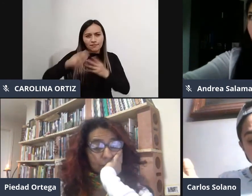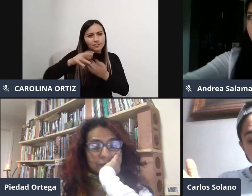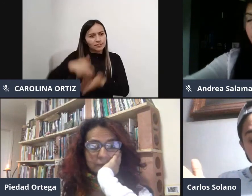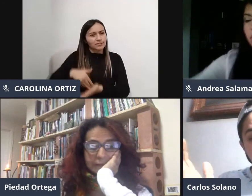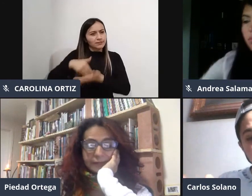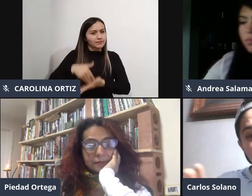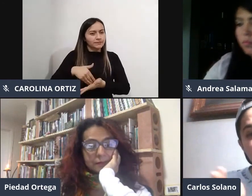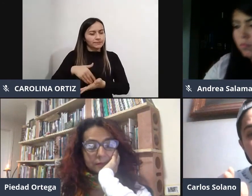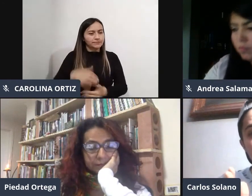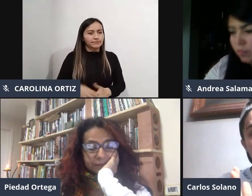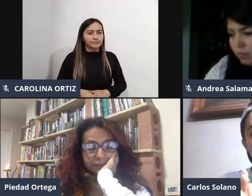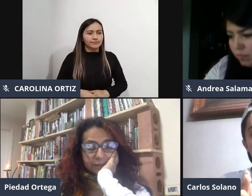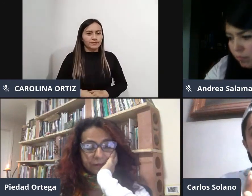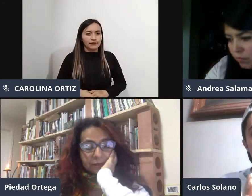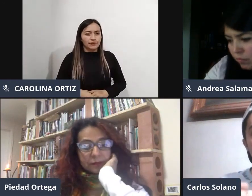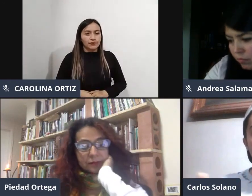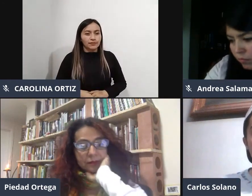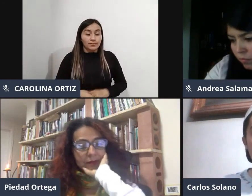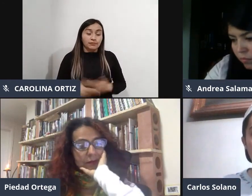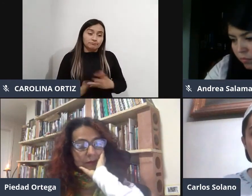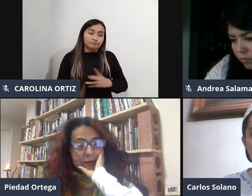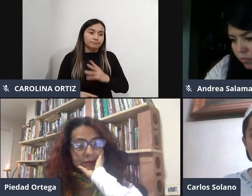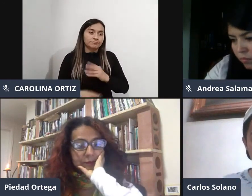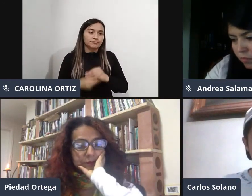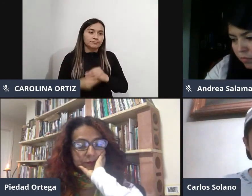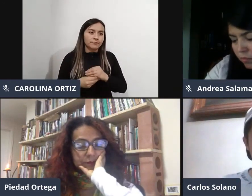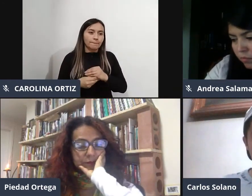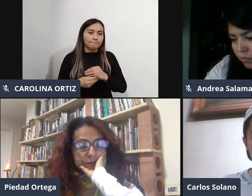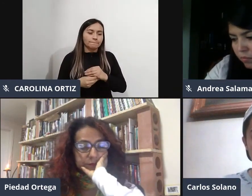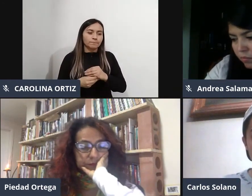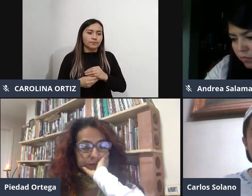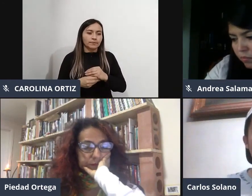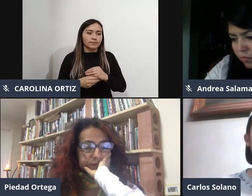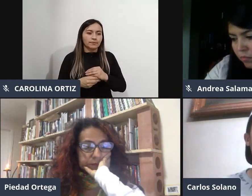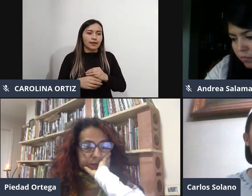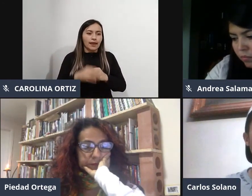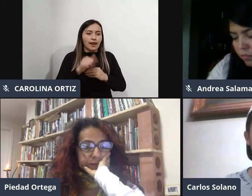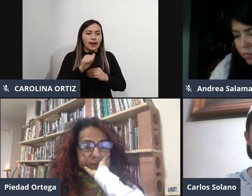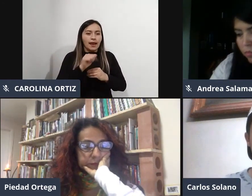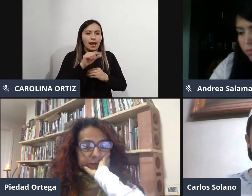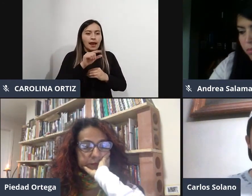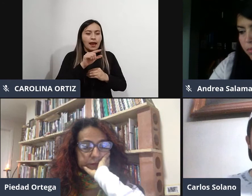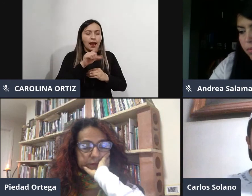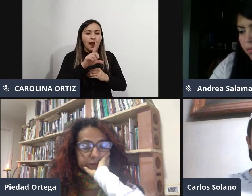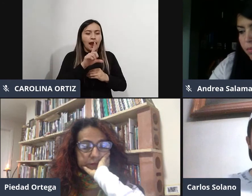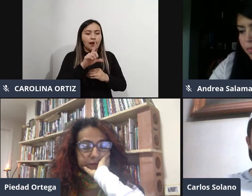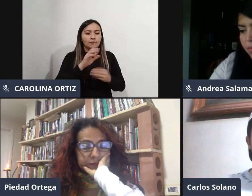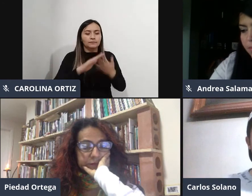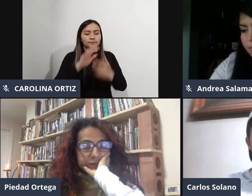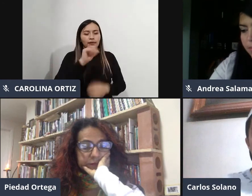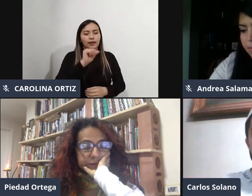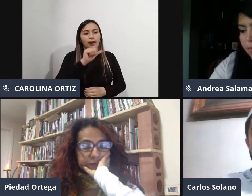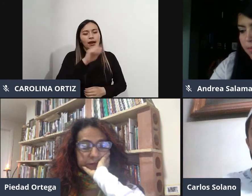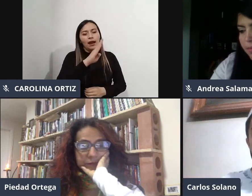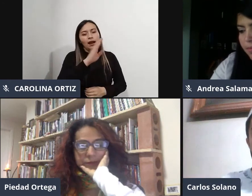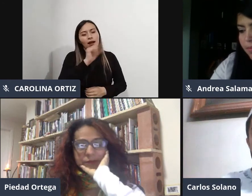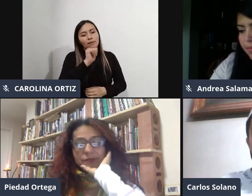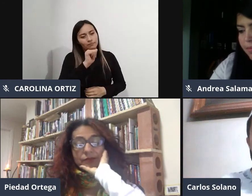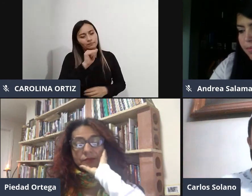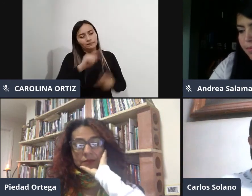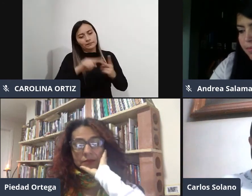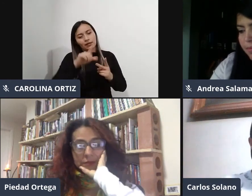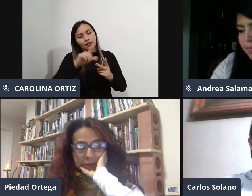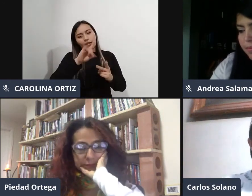Y le sumo a esto algo que nombraba Alba y Luz Meri, es el tema del juego. El juego, como lo